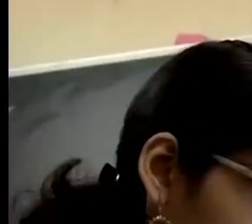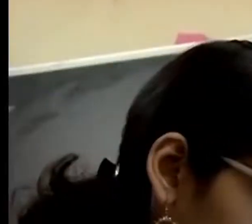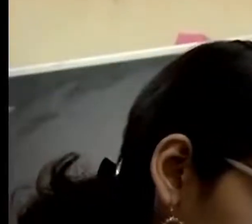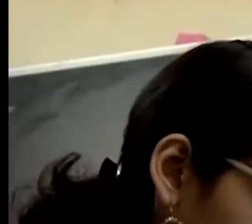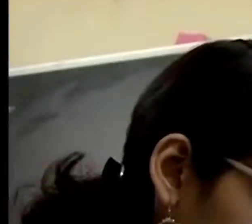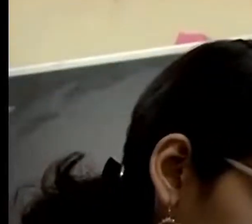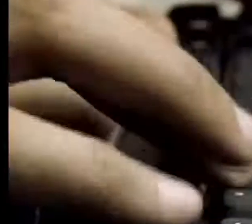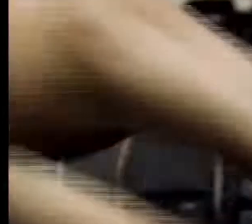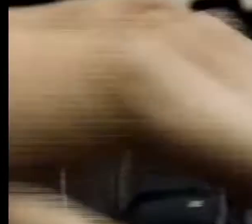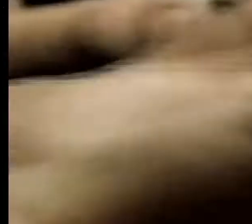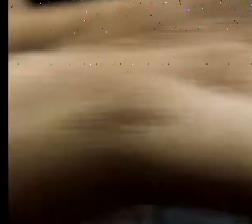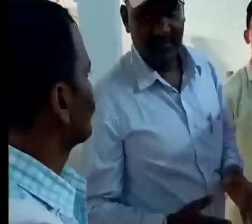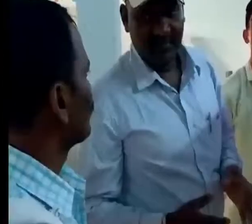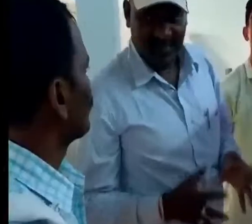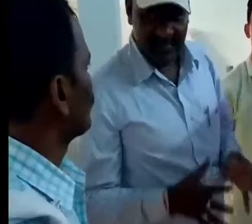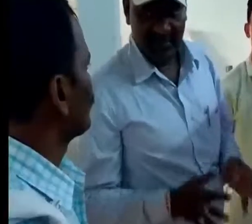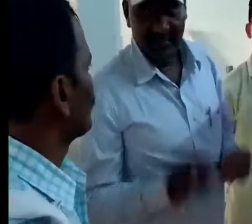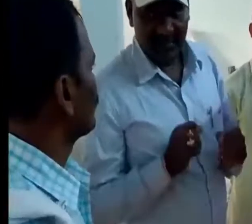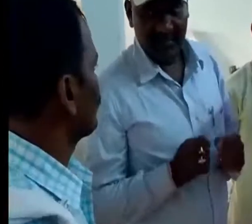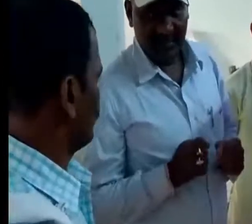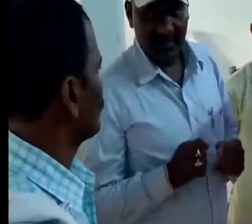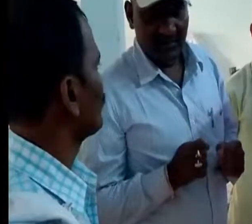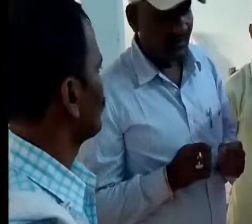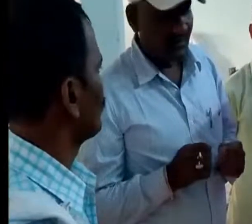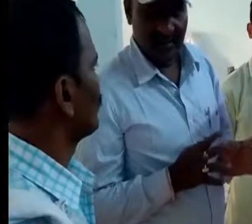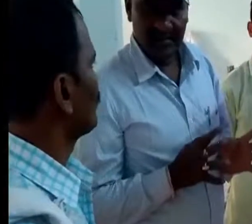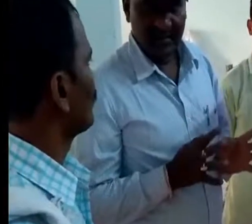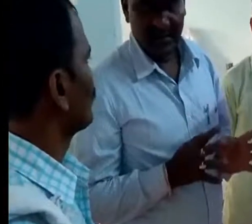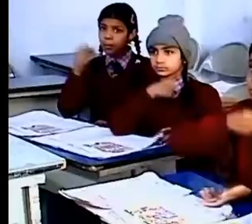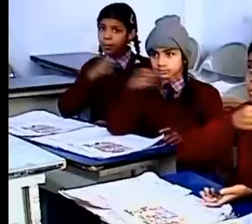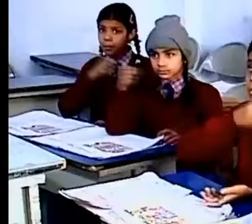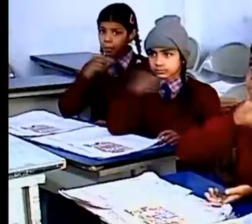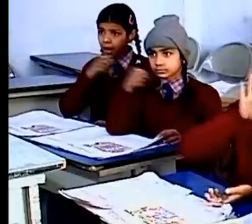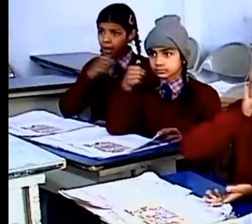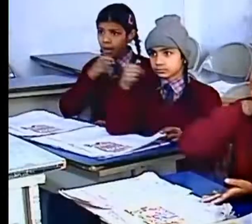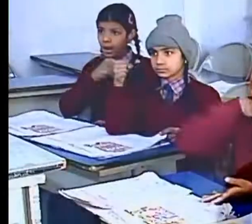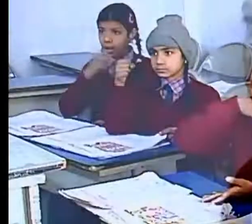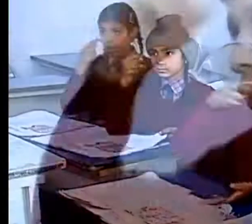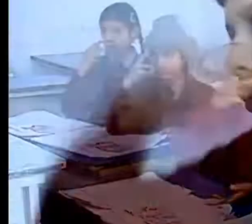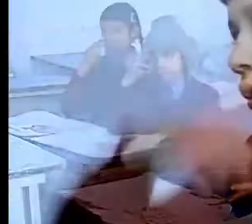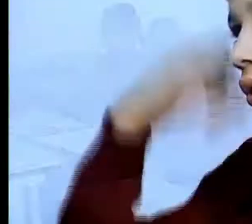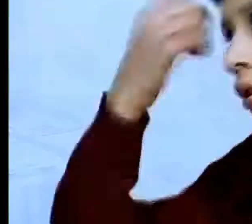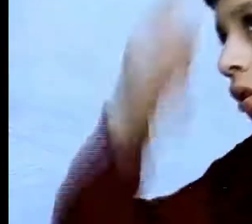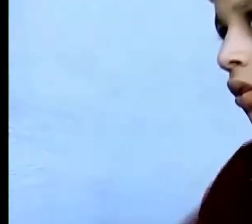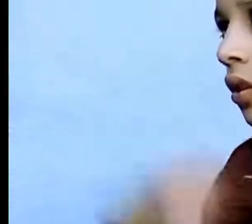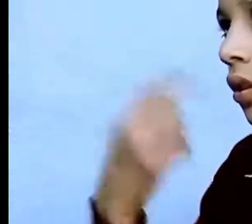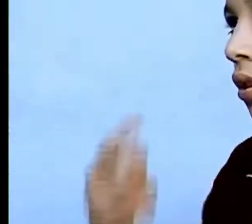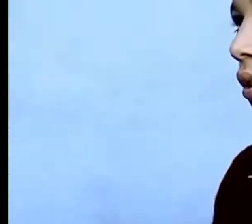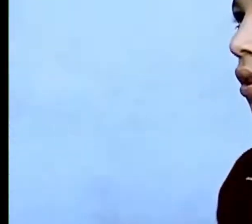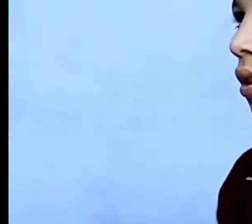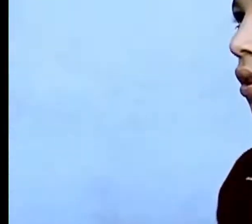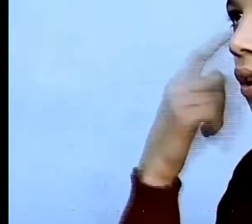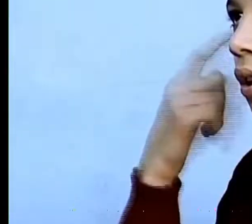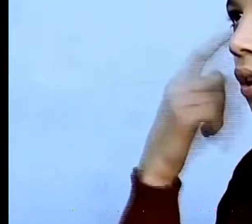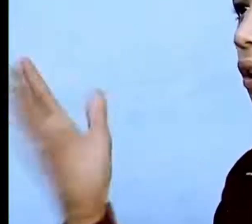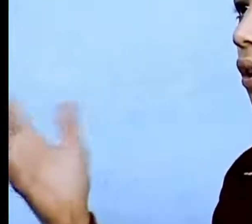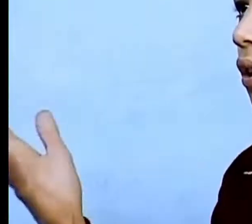स्वयं चुने, हम अपना दीपक स्वयं बने, हम